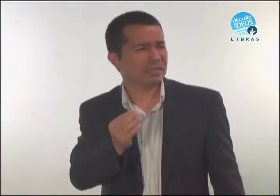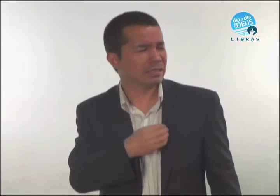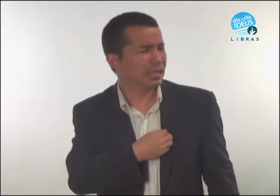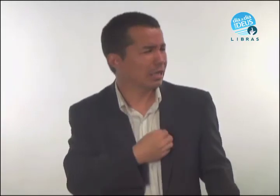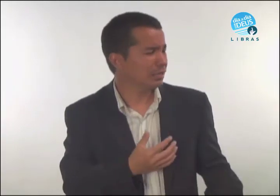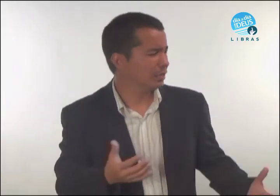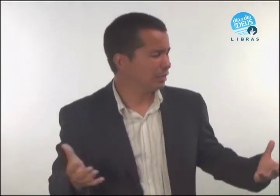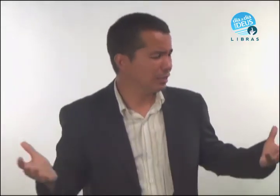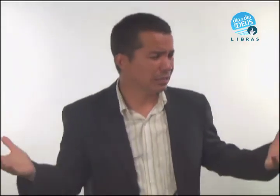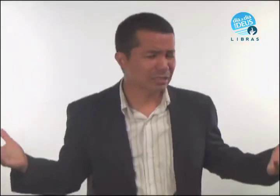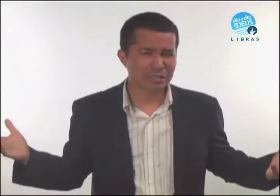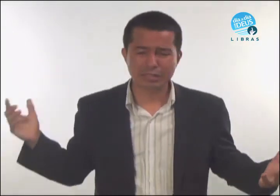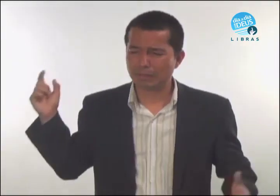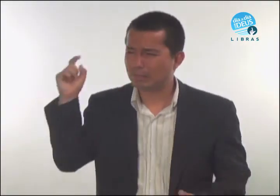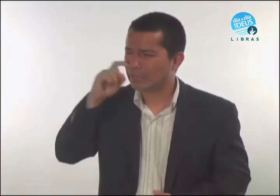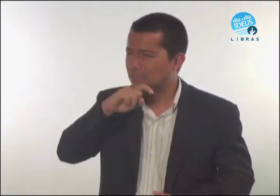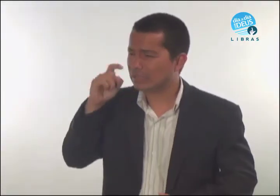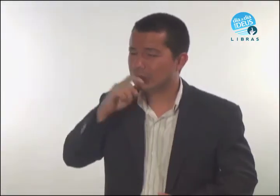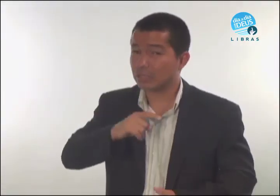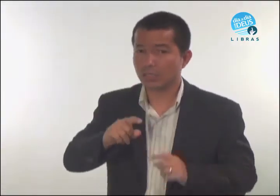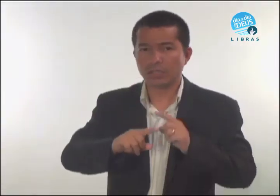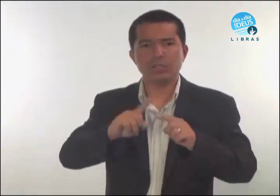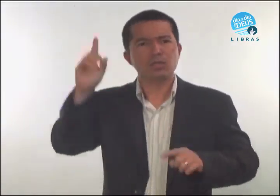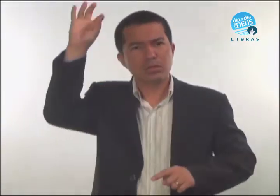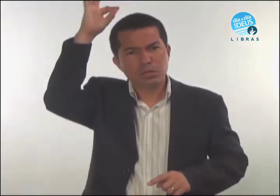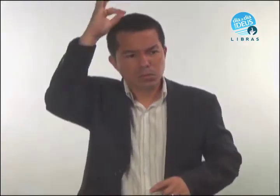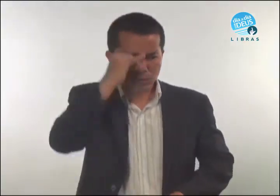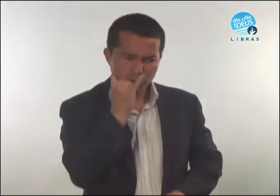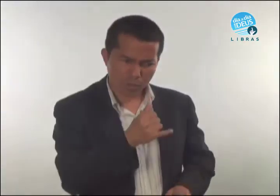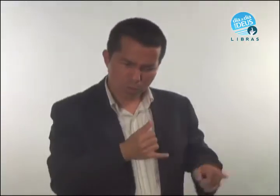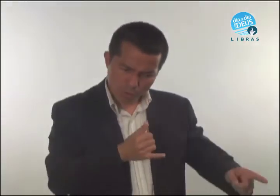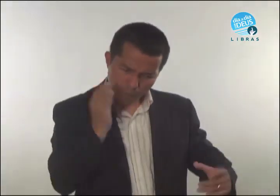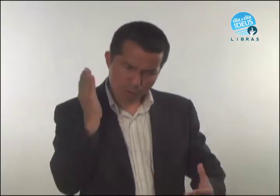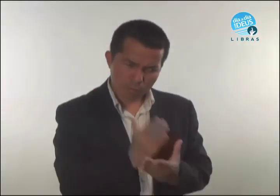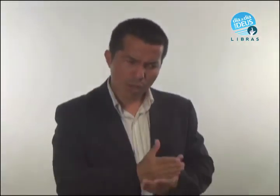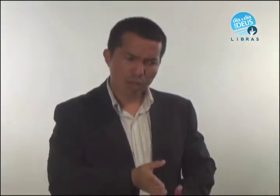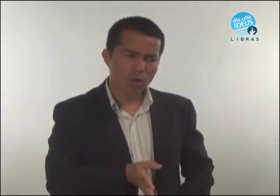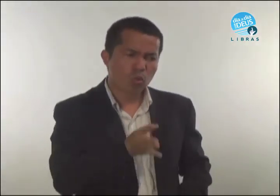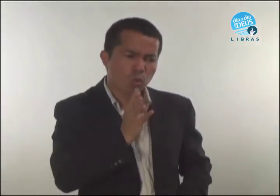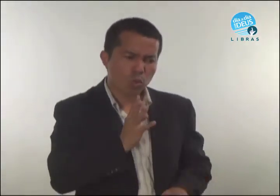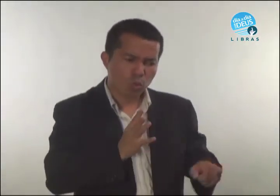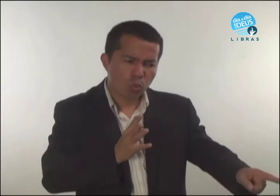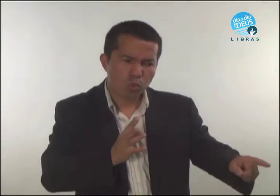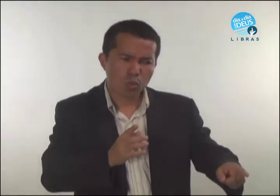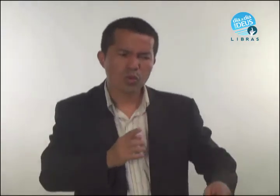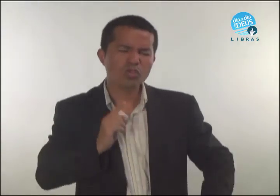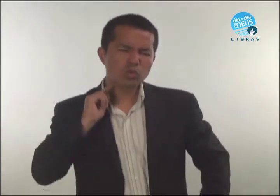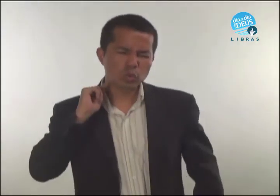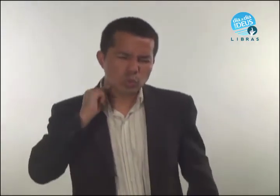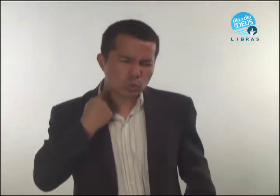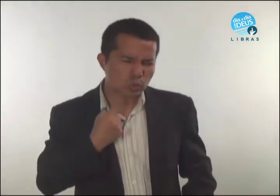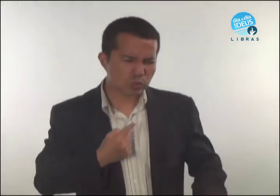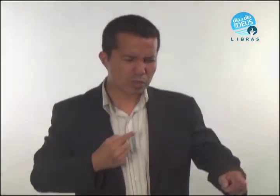no coração, e que o Espírito de Deus dizia: para com isso, eu te conheço, e você